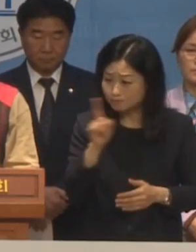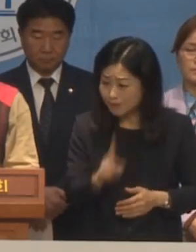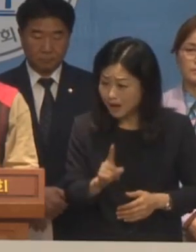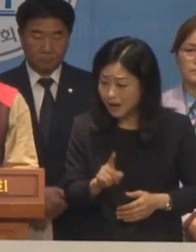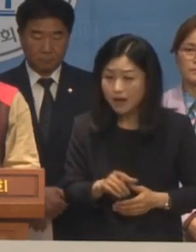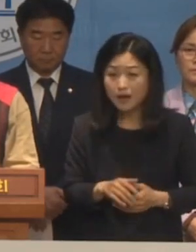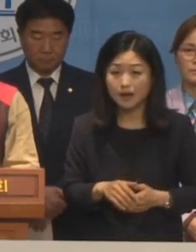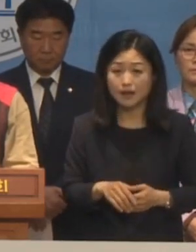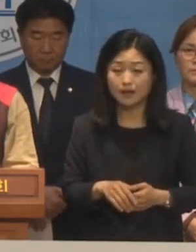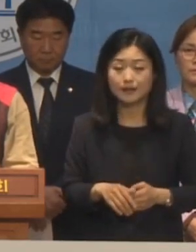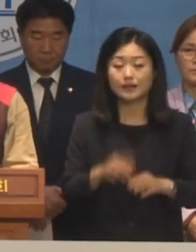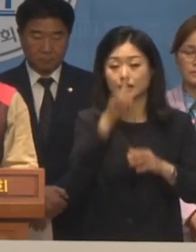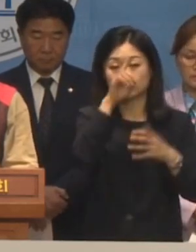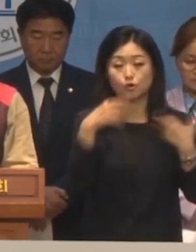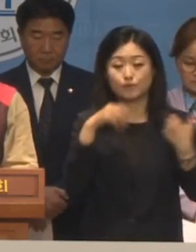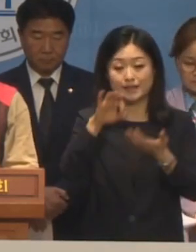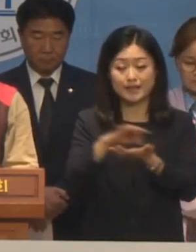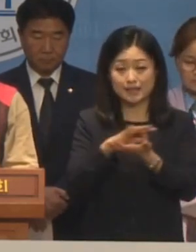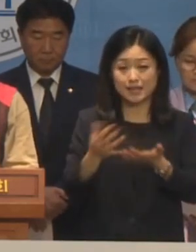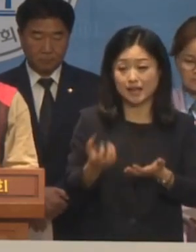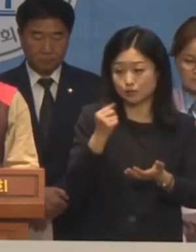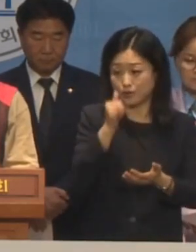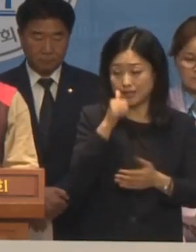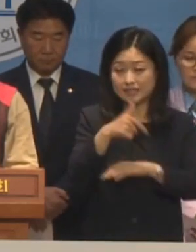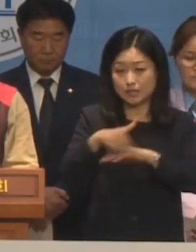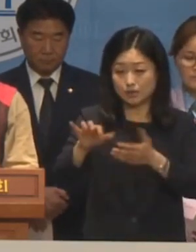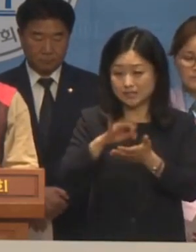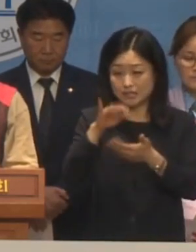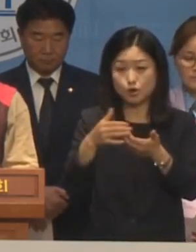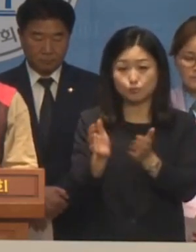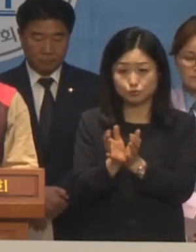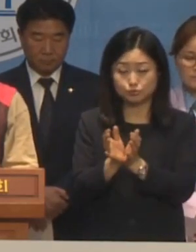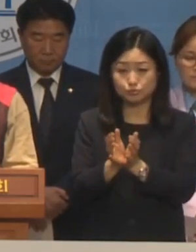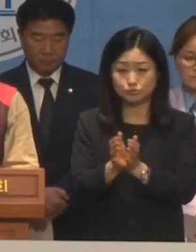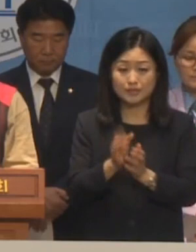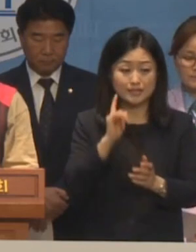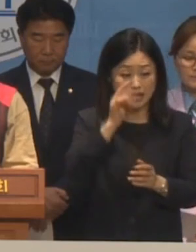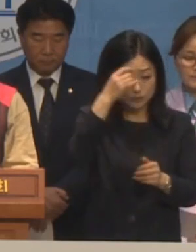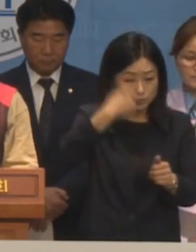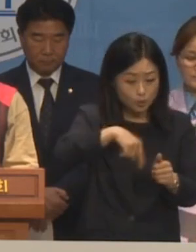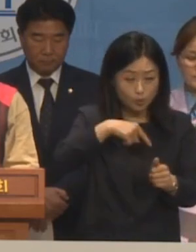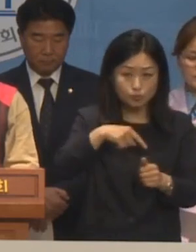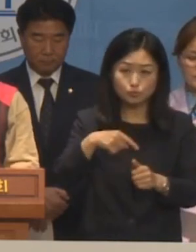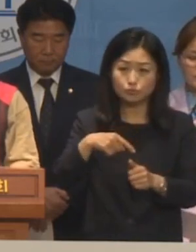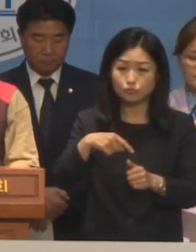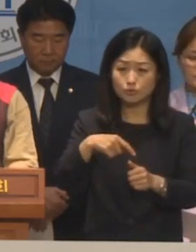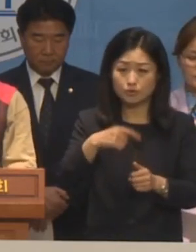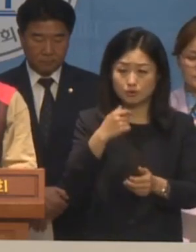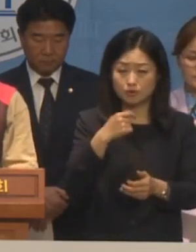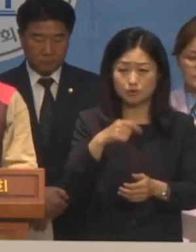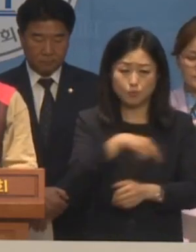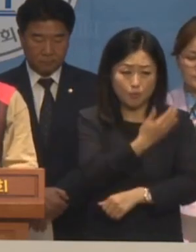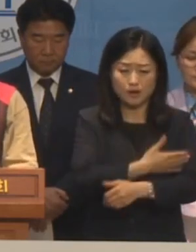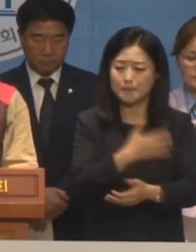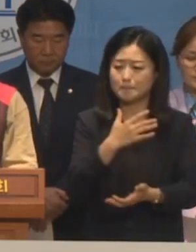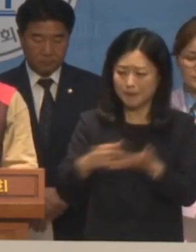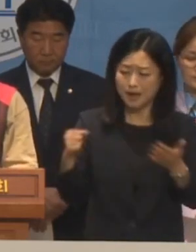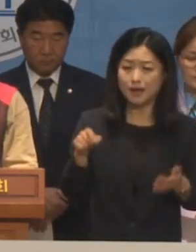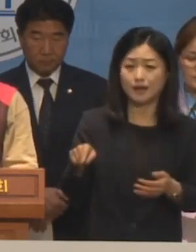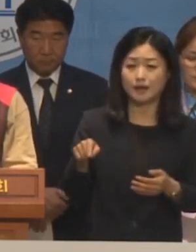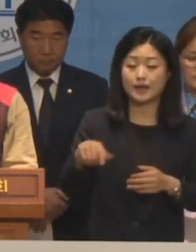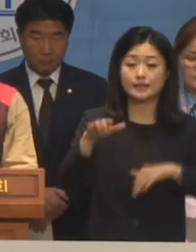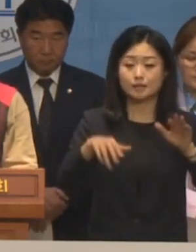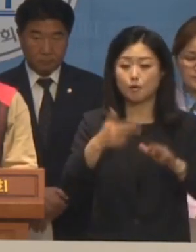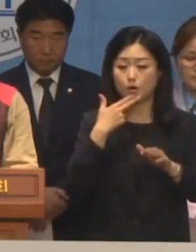없습니다. 이는 정부 예산을 쥐고 있는 기재부의 예술 교육에 대한 횡포입니다. 윤석열 정부는 차별